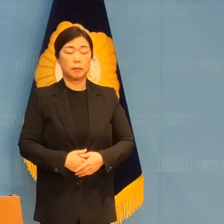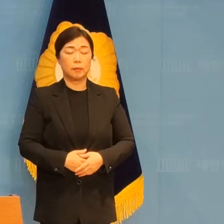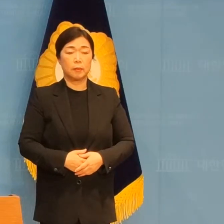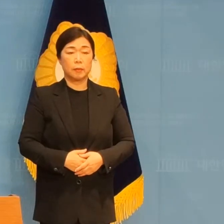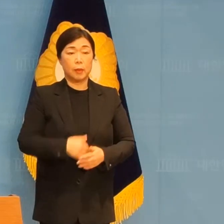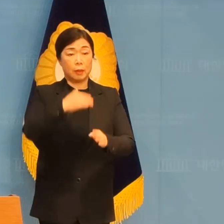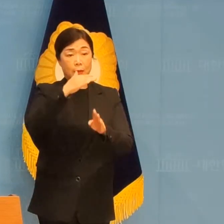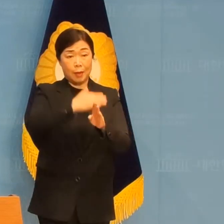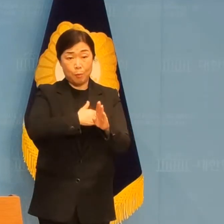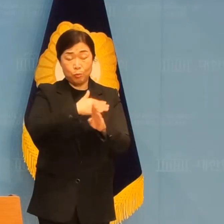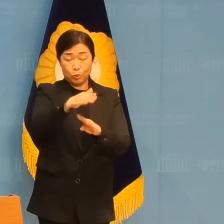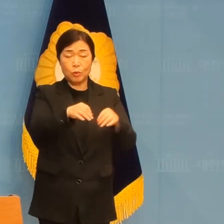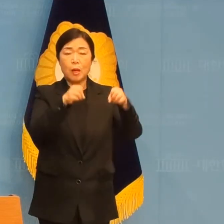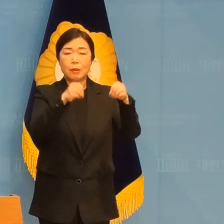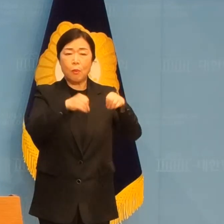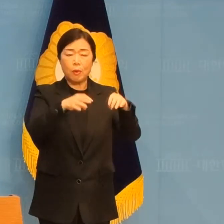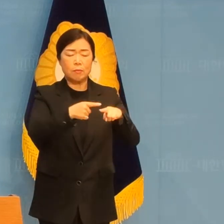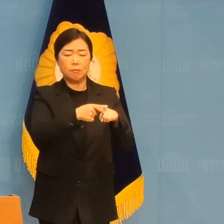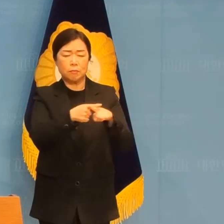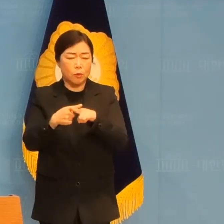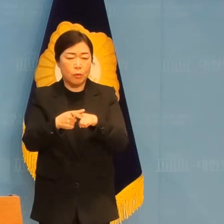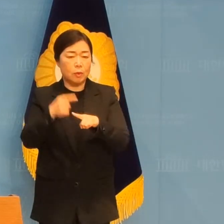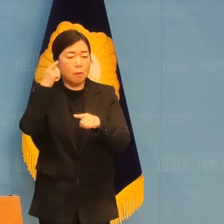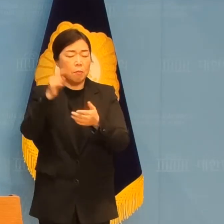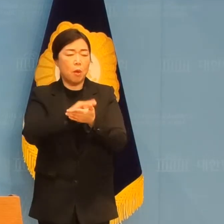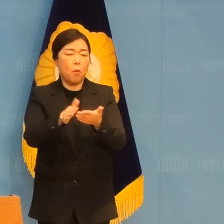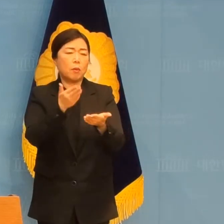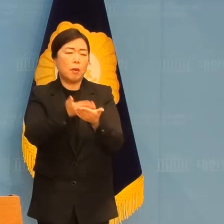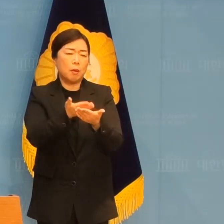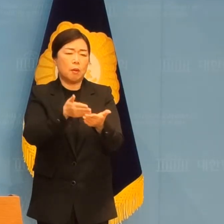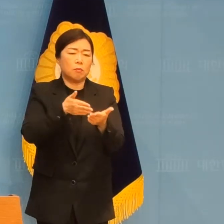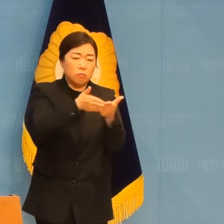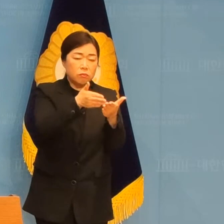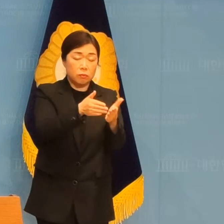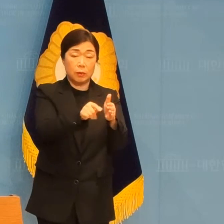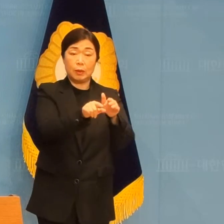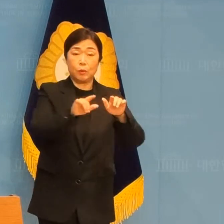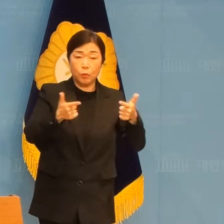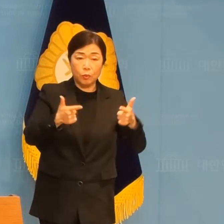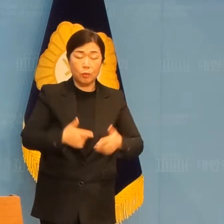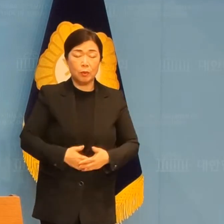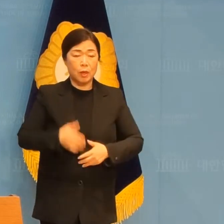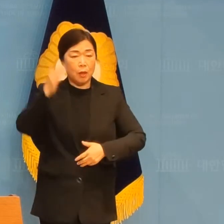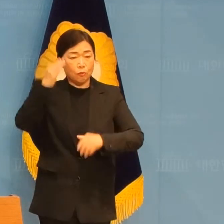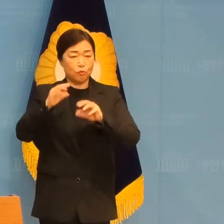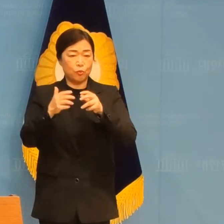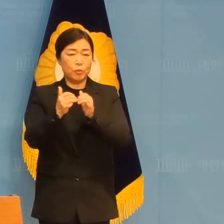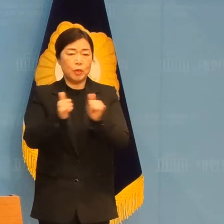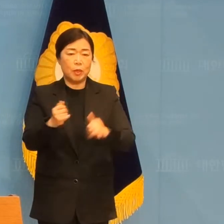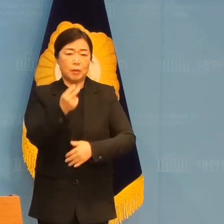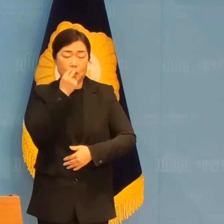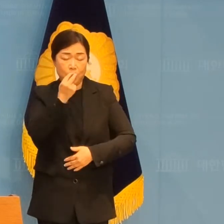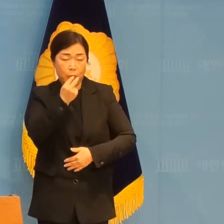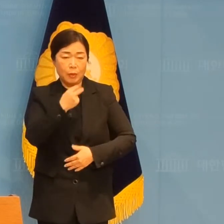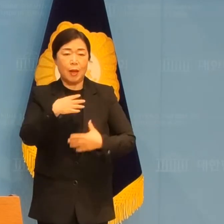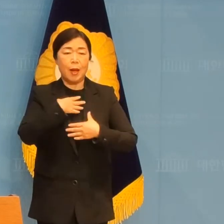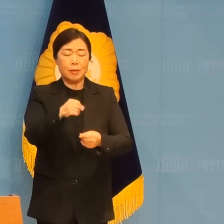남북 대화는 일방적인 평화 제스처가 아닌 국민의 생명과 안전을 최우선으로